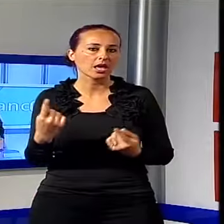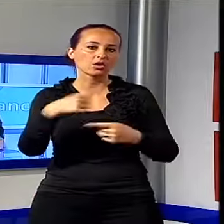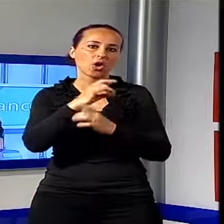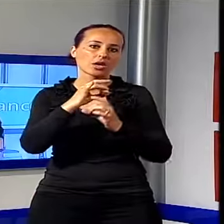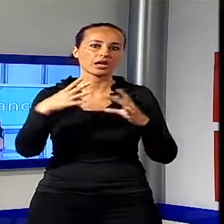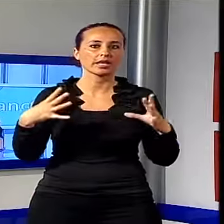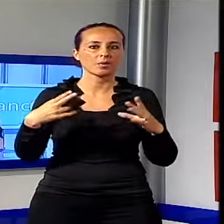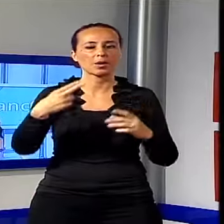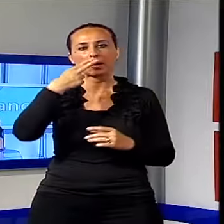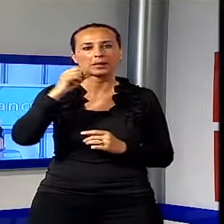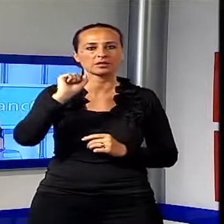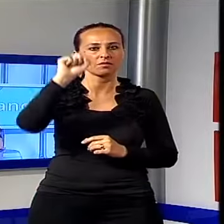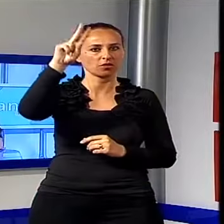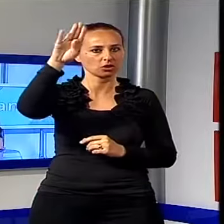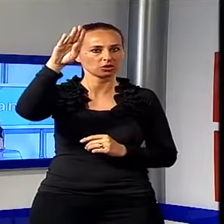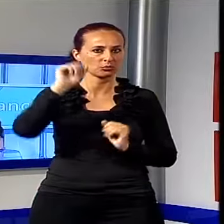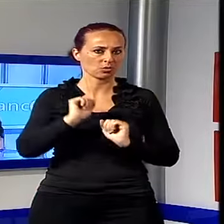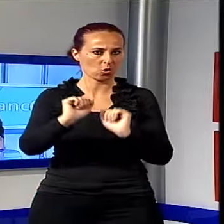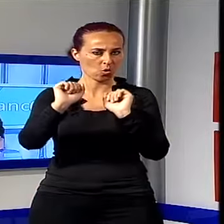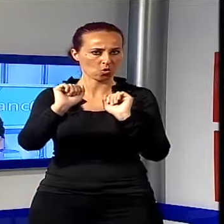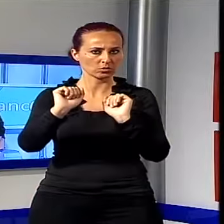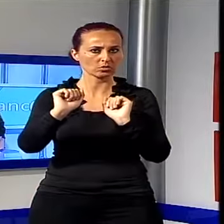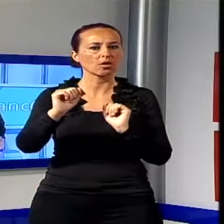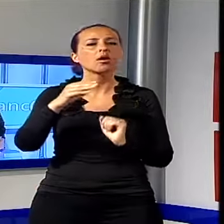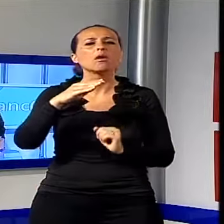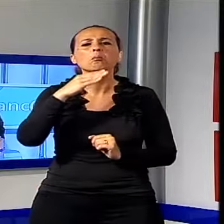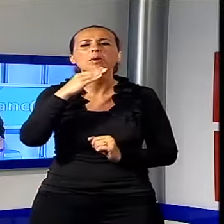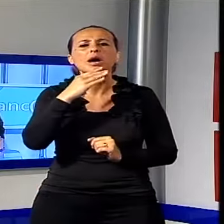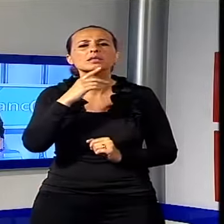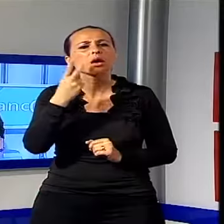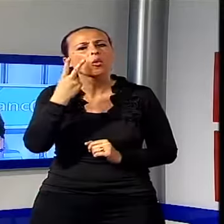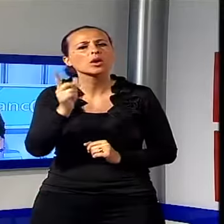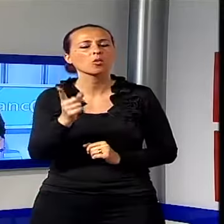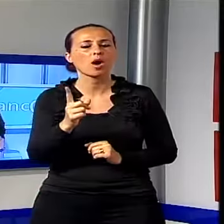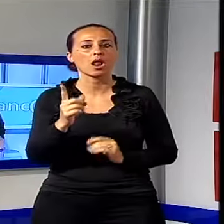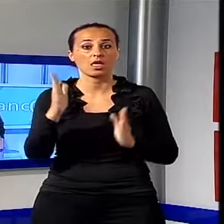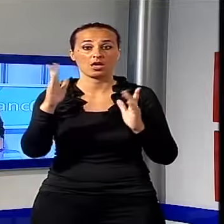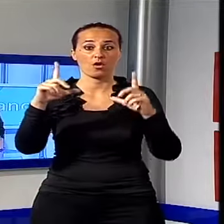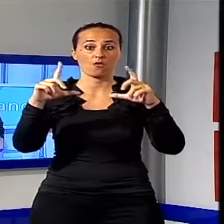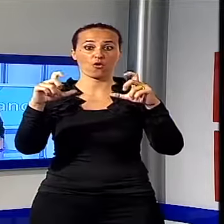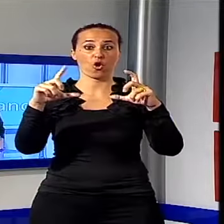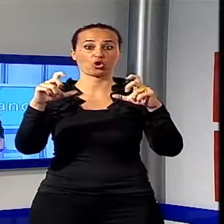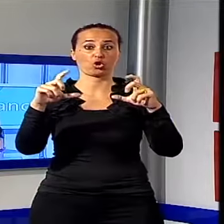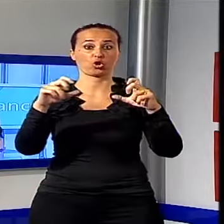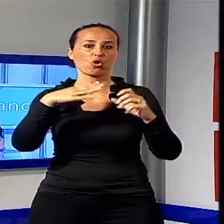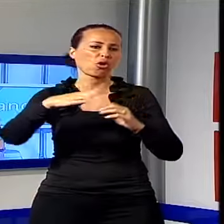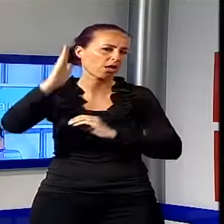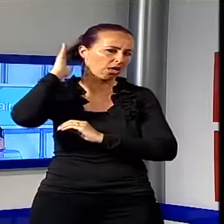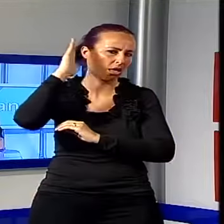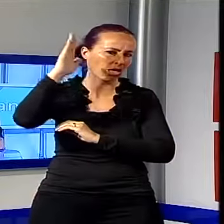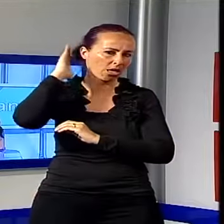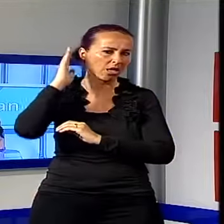nazifascismo, basta guardare una foto d'epoca in bianco e nero dei politici che allora redassero e